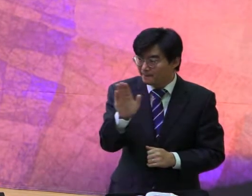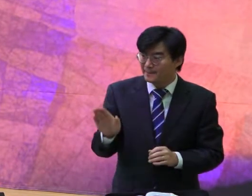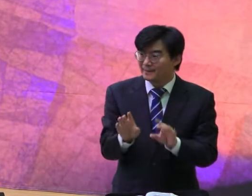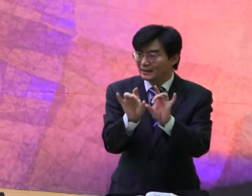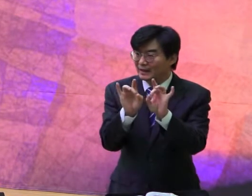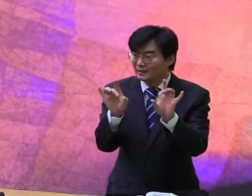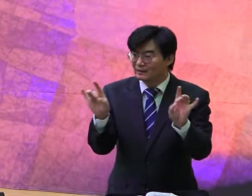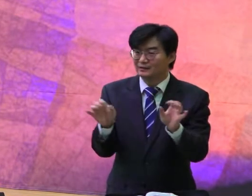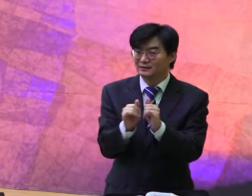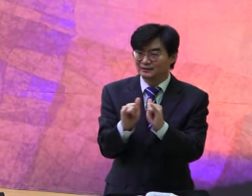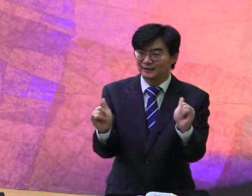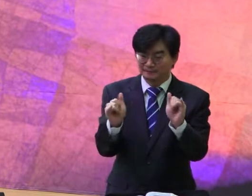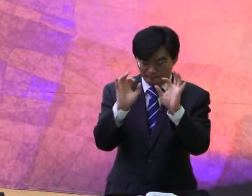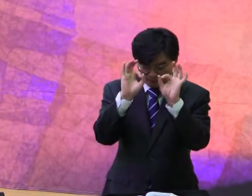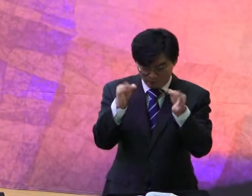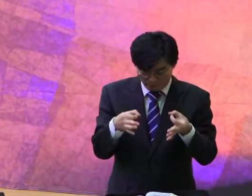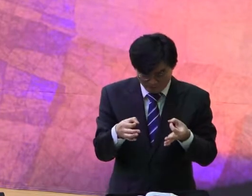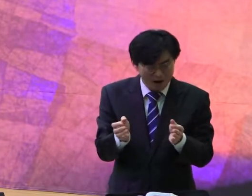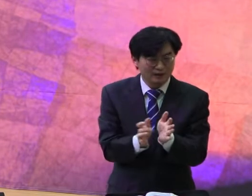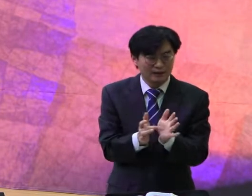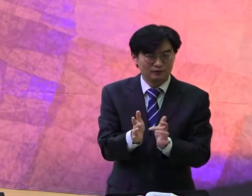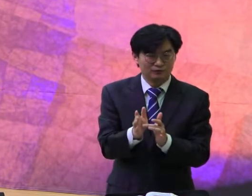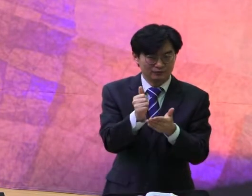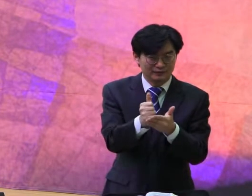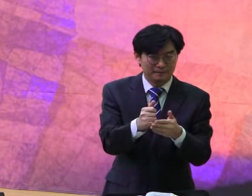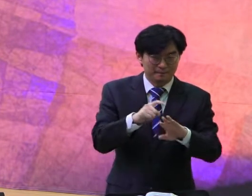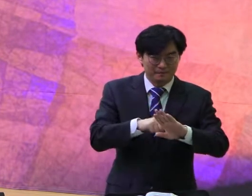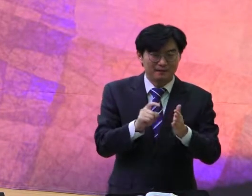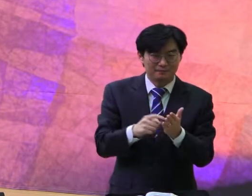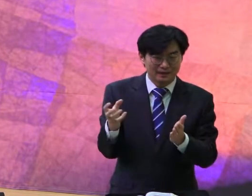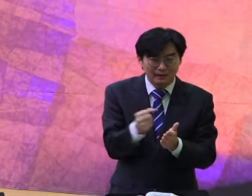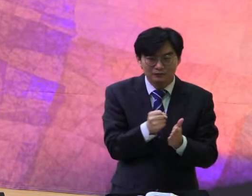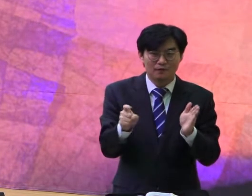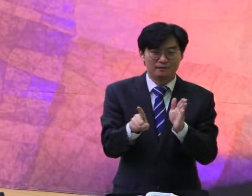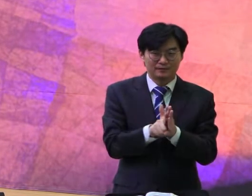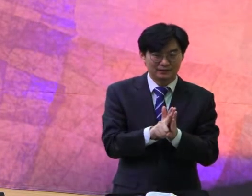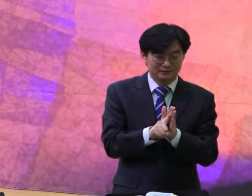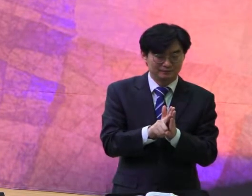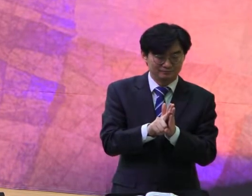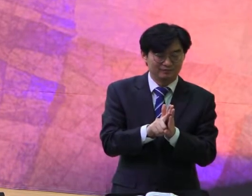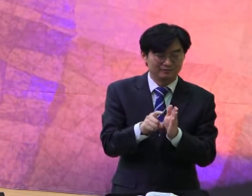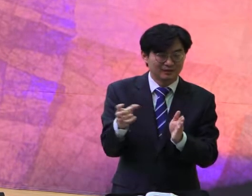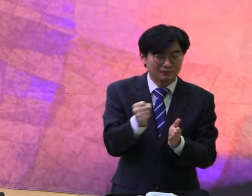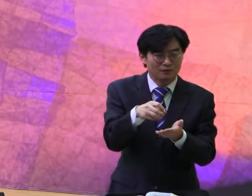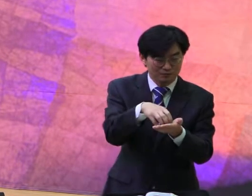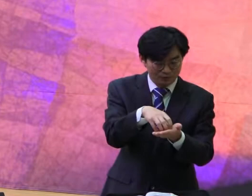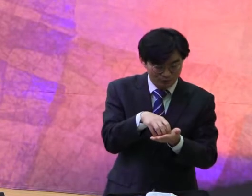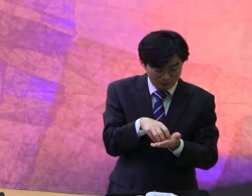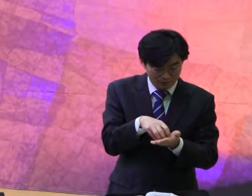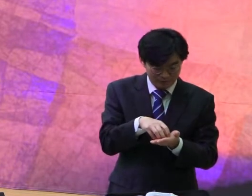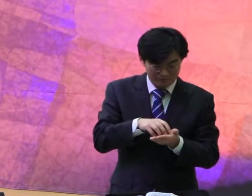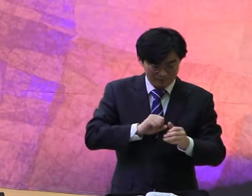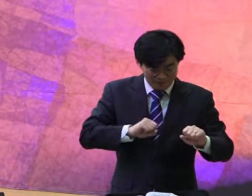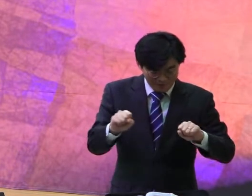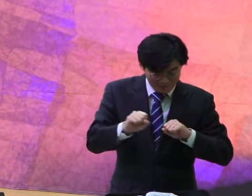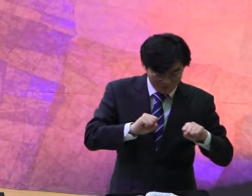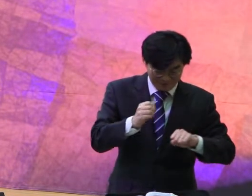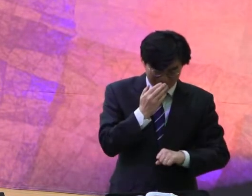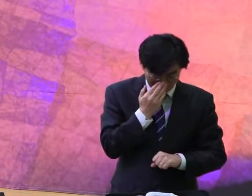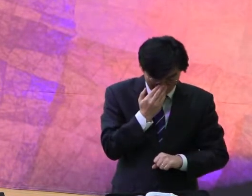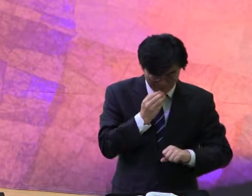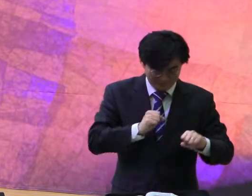분이 정말 그렇게 예수님을 마음에 품고 늘 모시고 사랑하며 살아서 예수님의 향기가 난다면 여러분이 그런